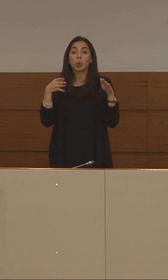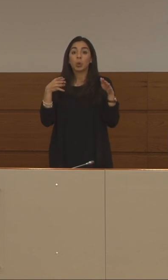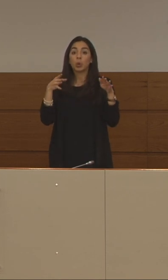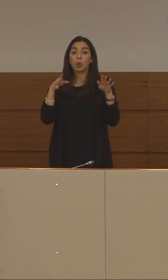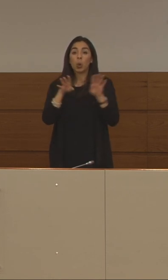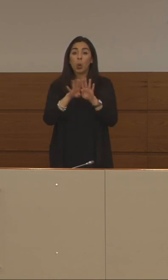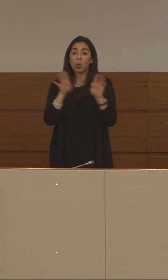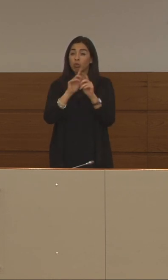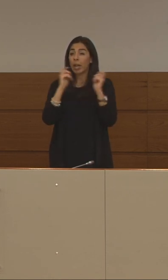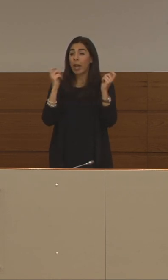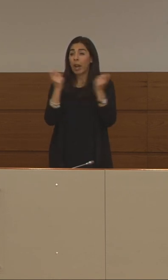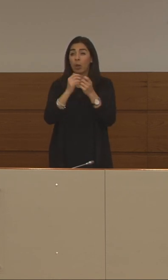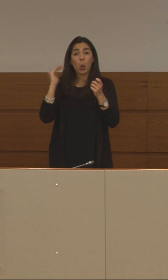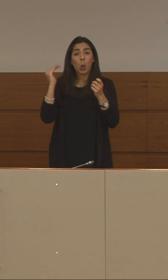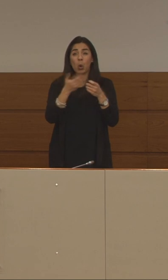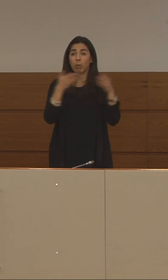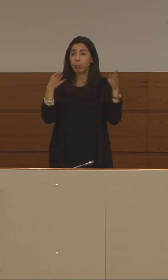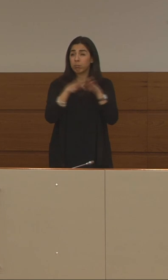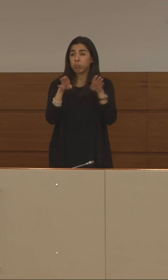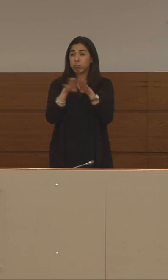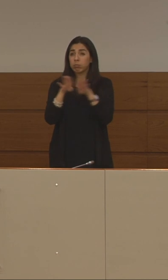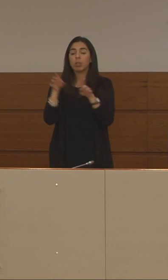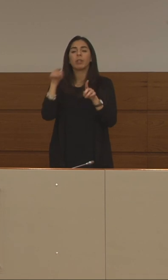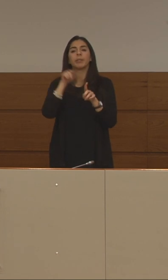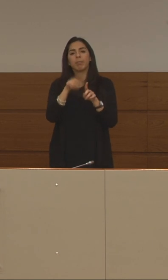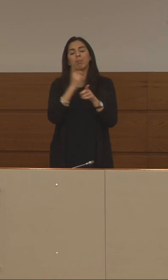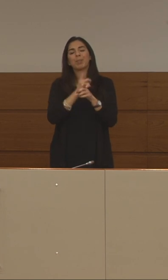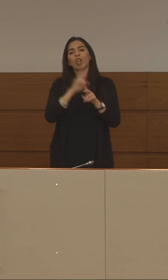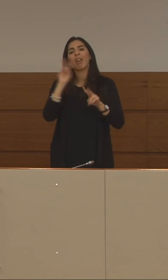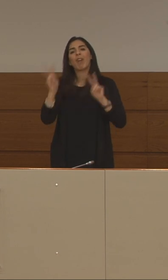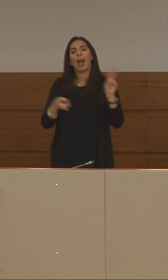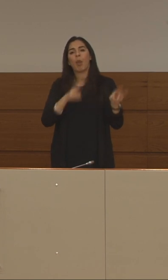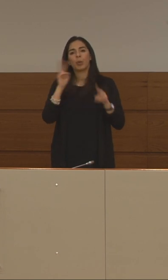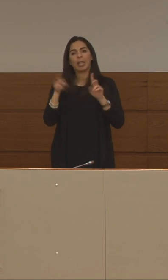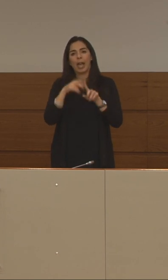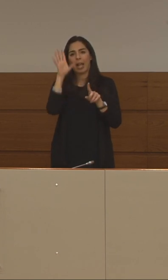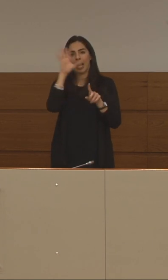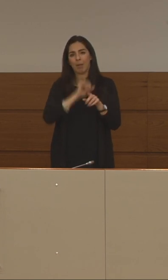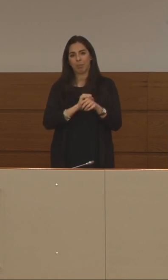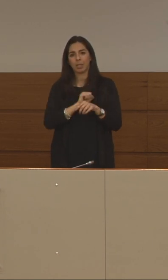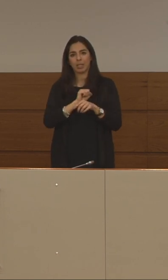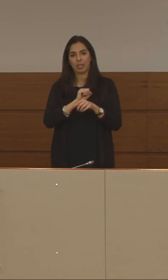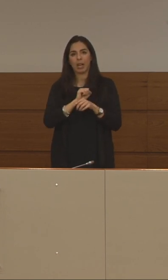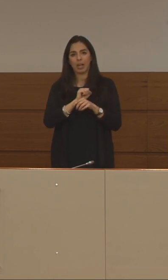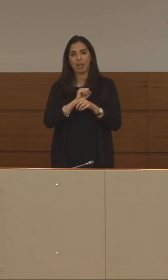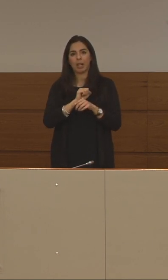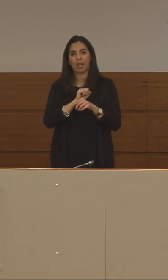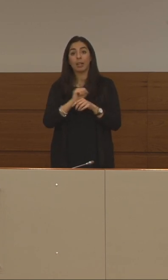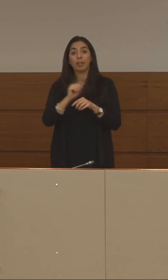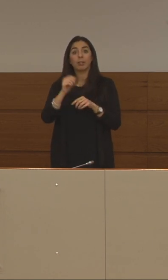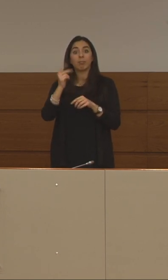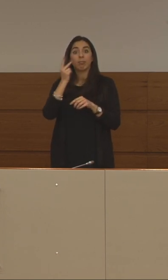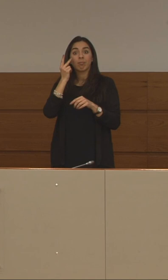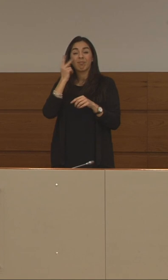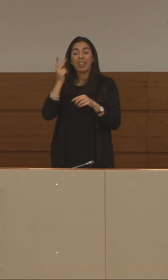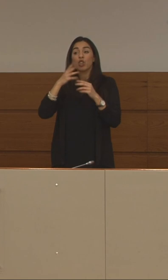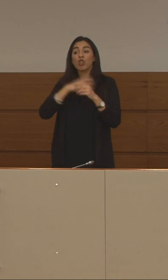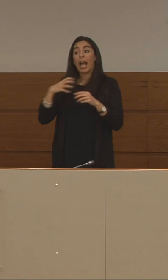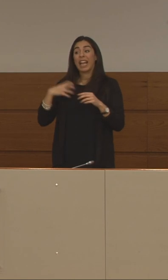generalizzata è una cosa che deve essere valutata sarà valutata anche all esito delle valutazioni scientifiche